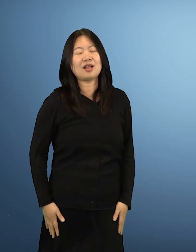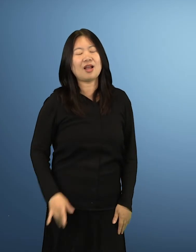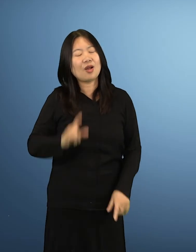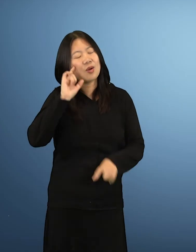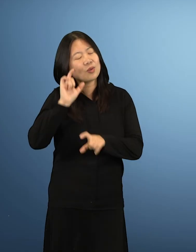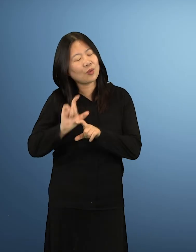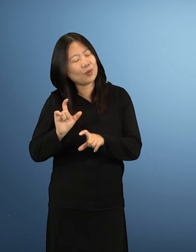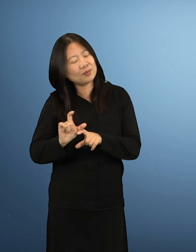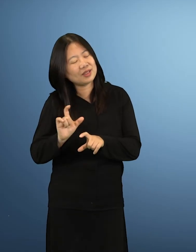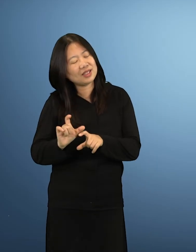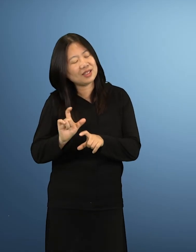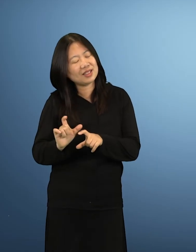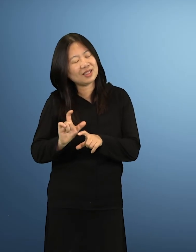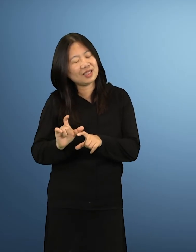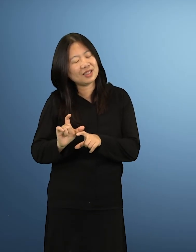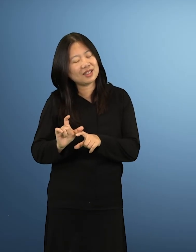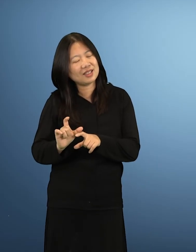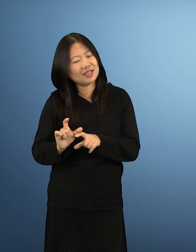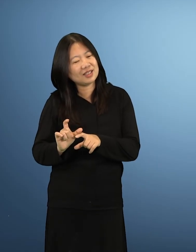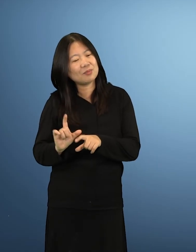고민을 안고 있는 목회자로서